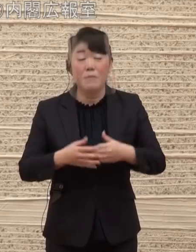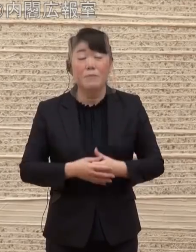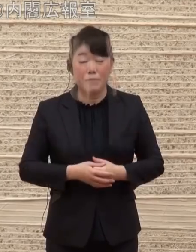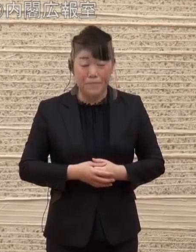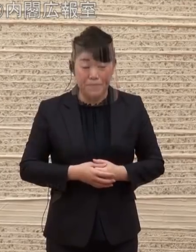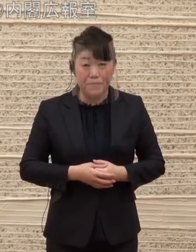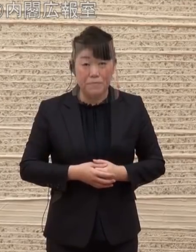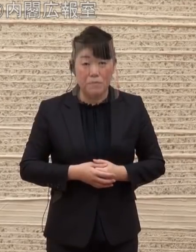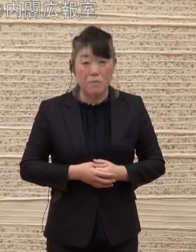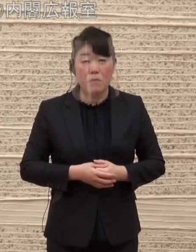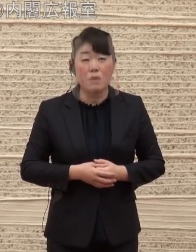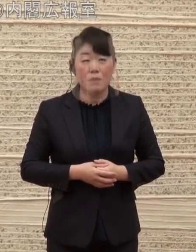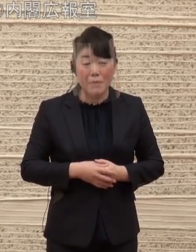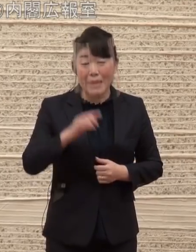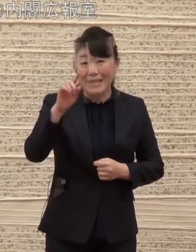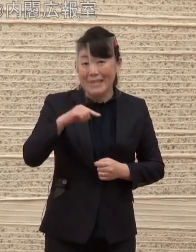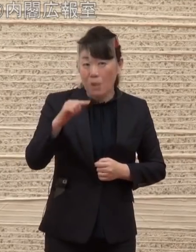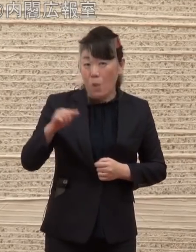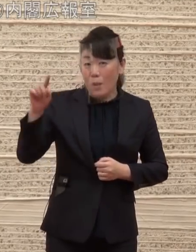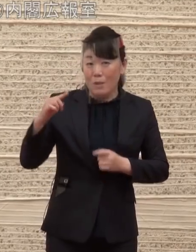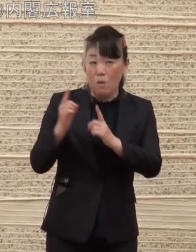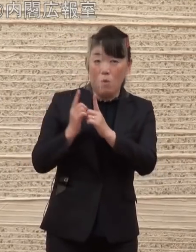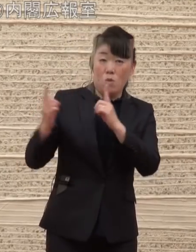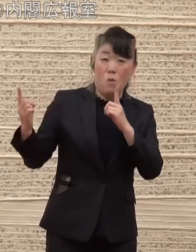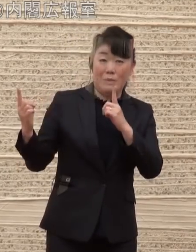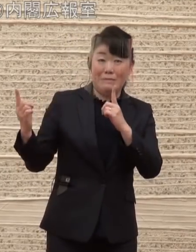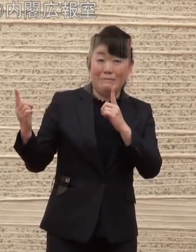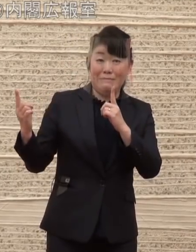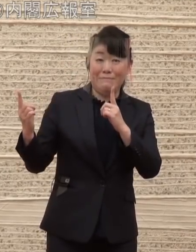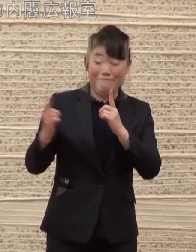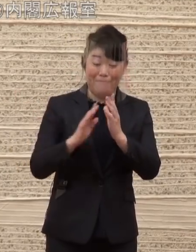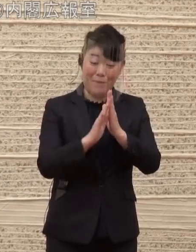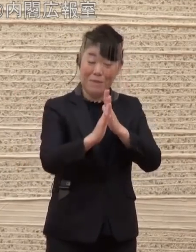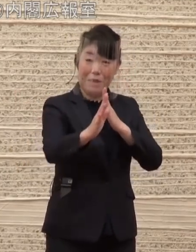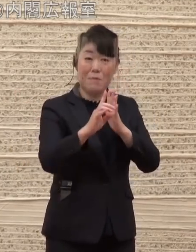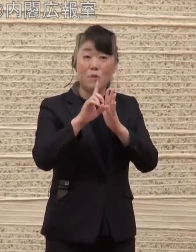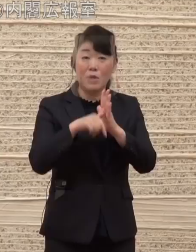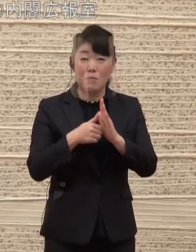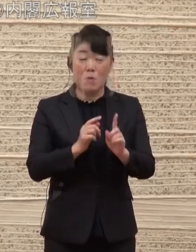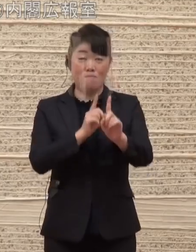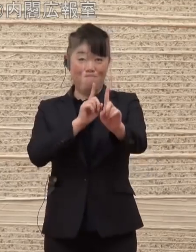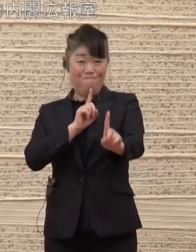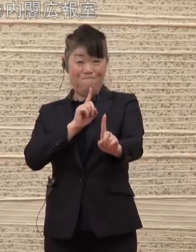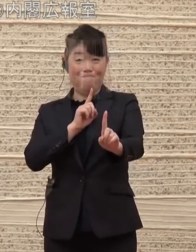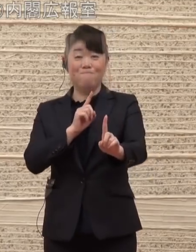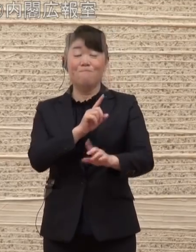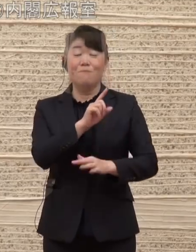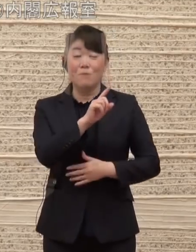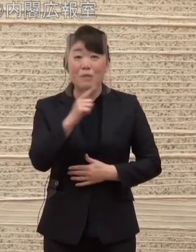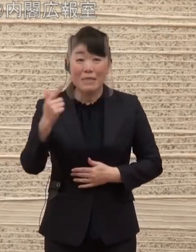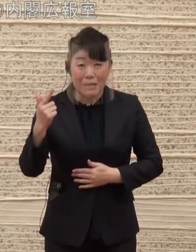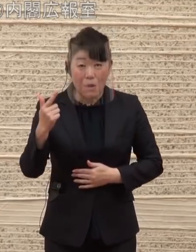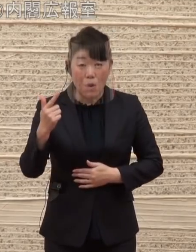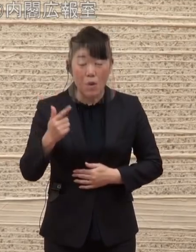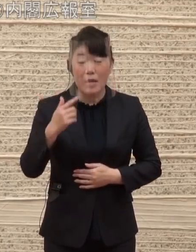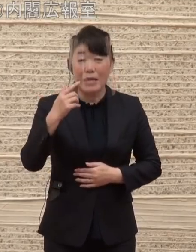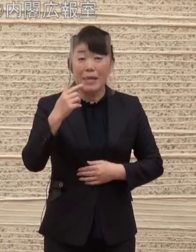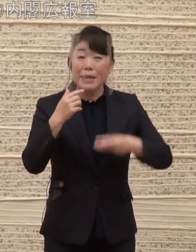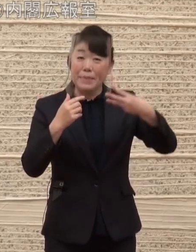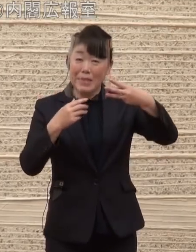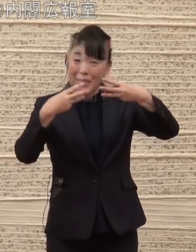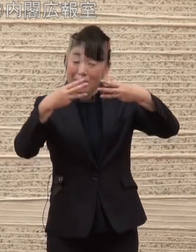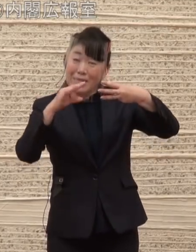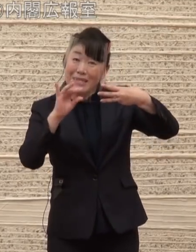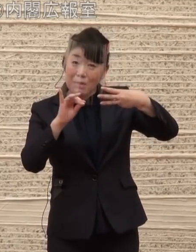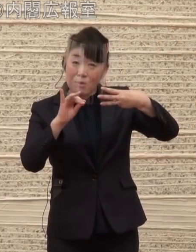0時は人と人との距離をとって列を作るなど3つの3つを避ける取り組みを実践